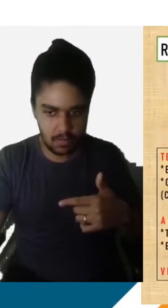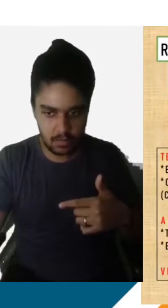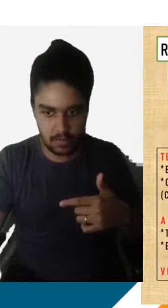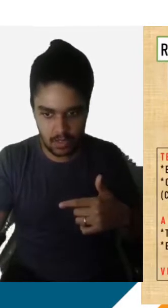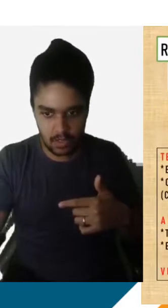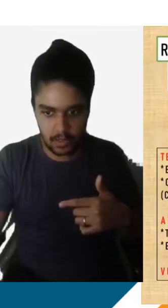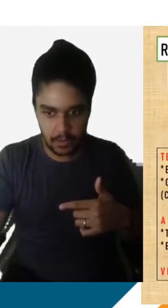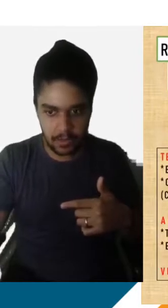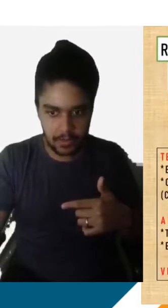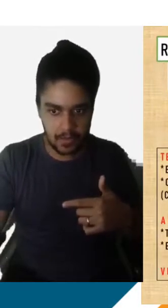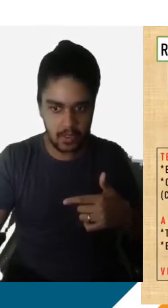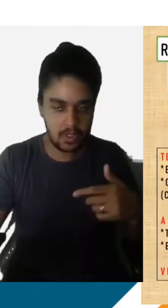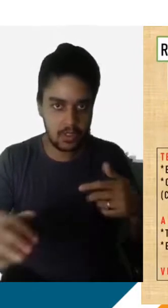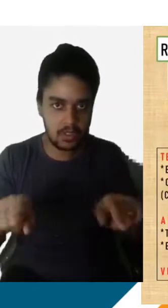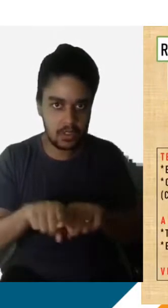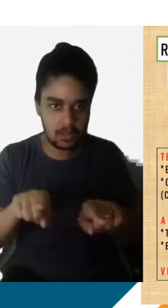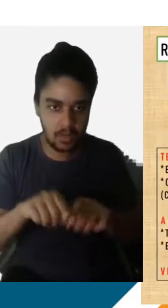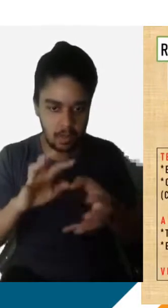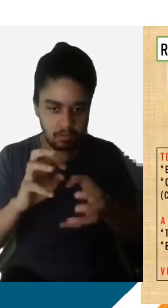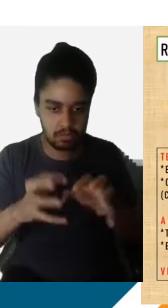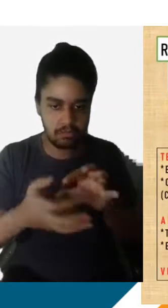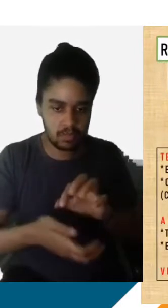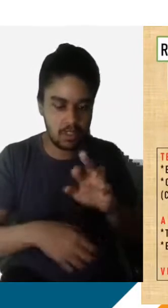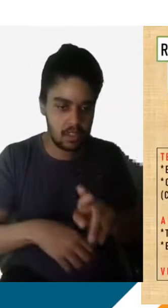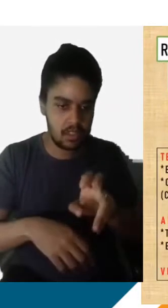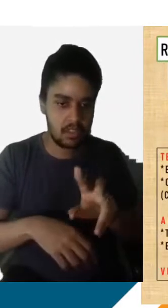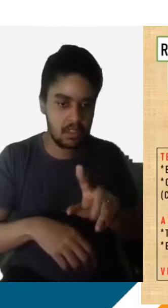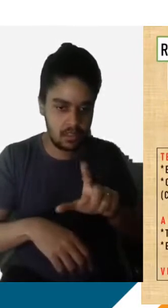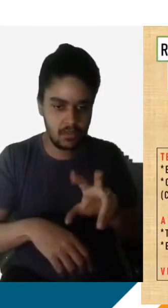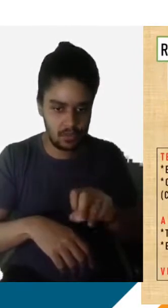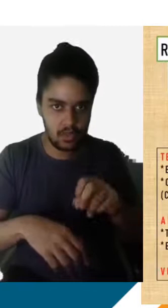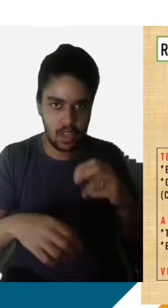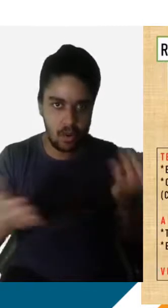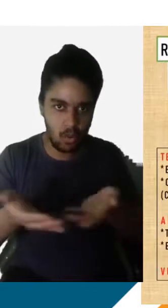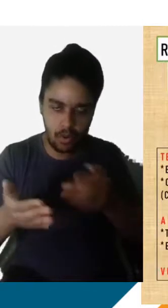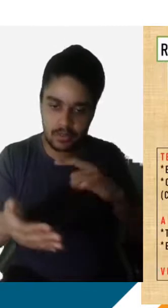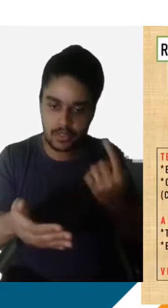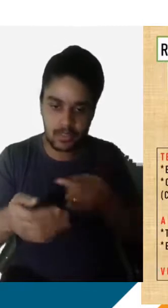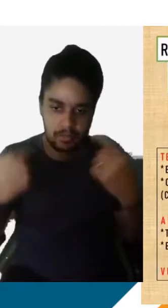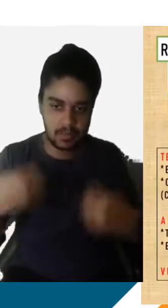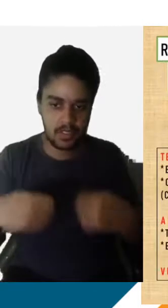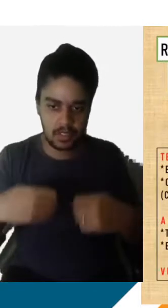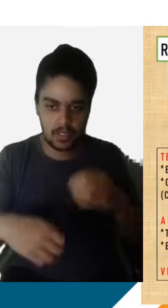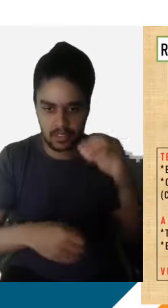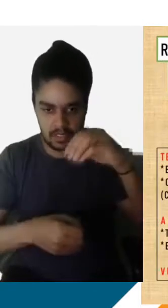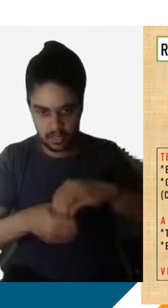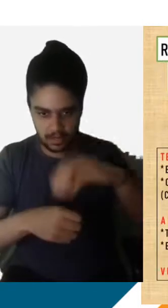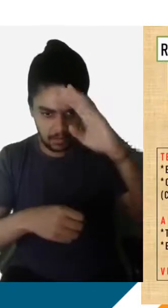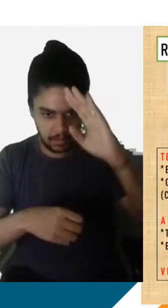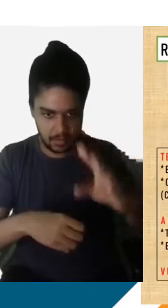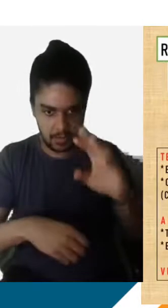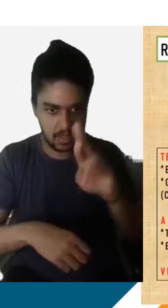né, formadores de relevos e modeladores de relevo, agora nós precisamos entrar